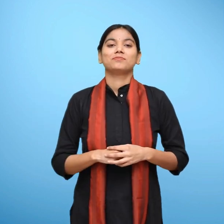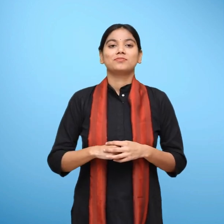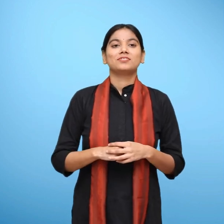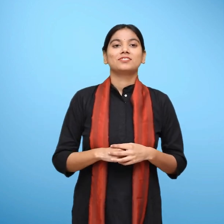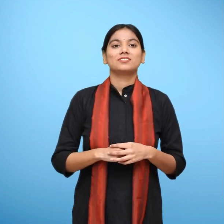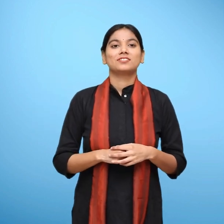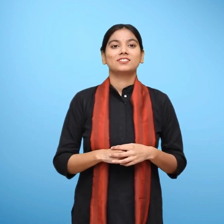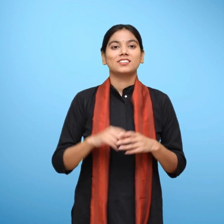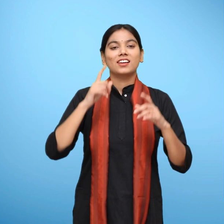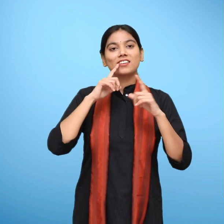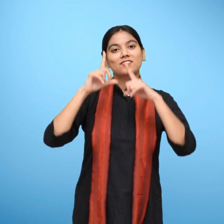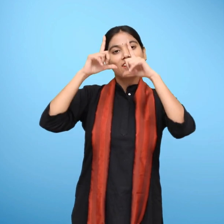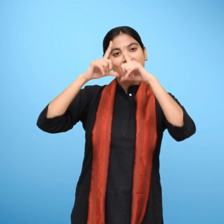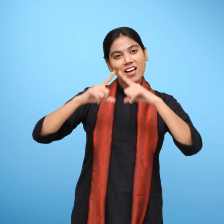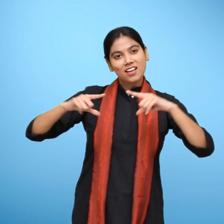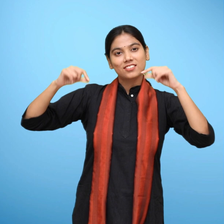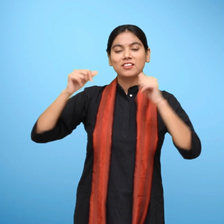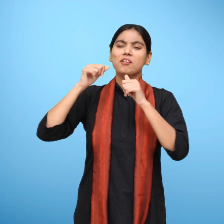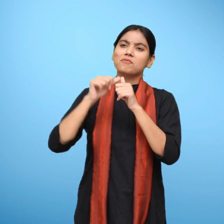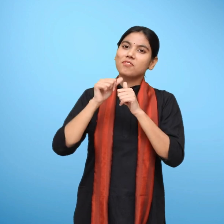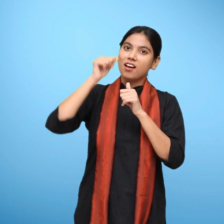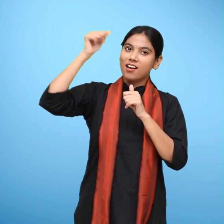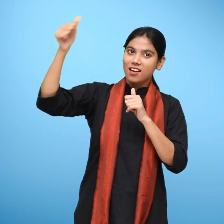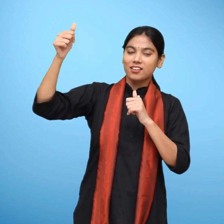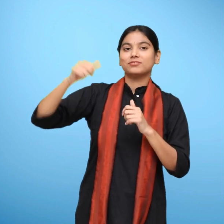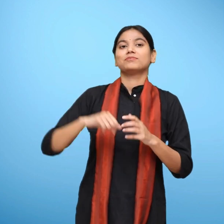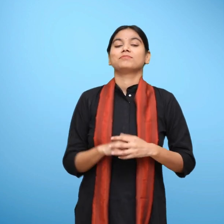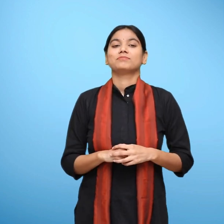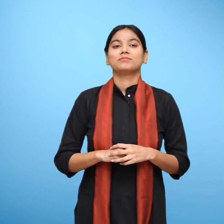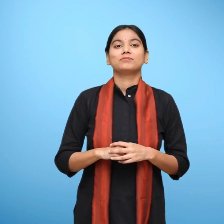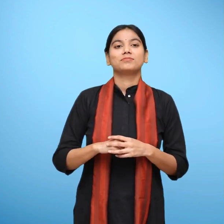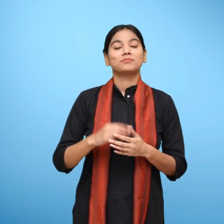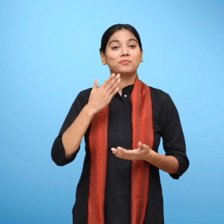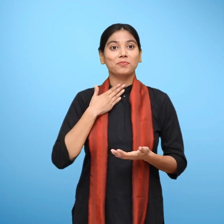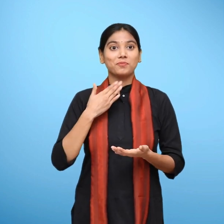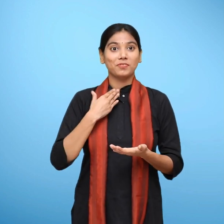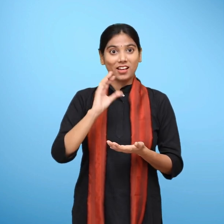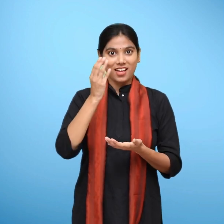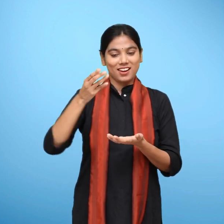के चंदा मामा दूर के पुए पकाए